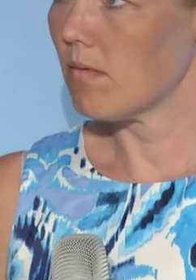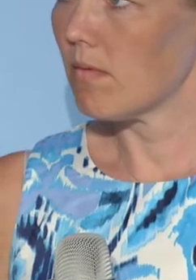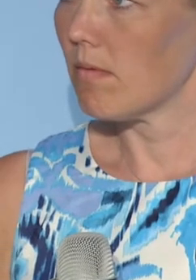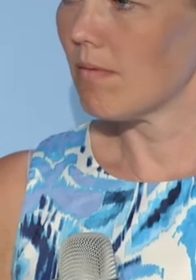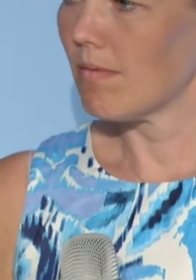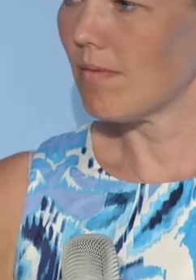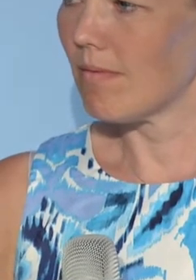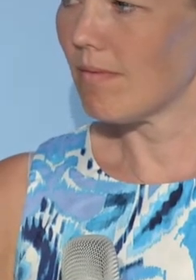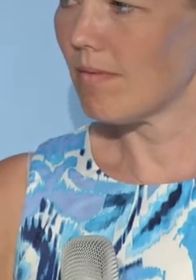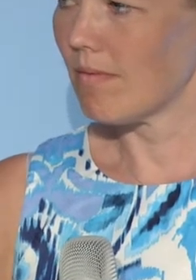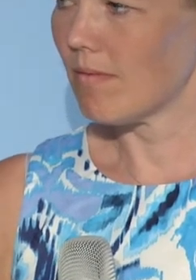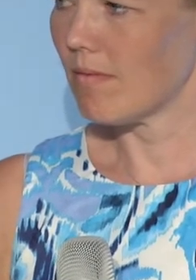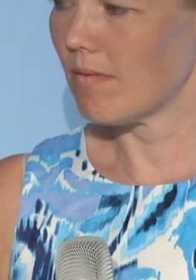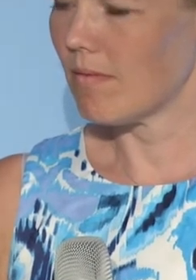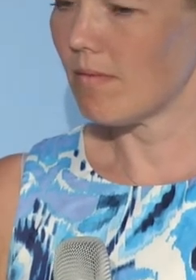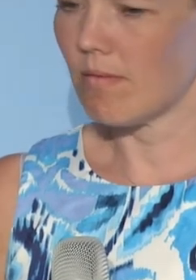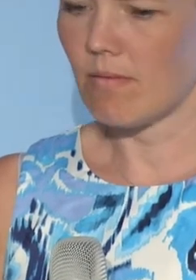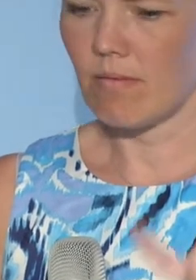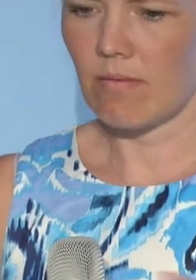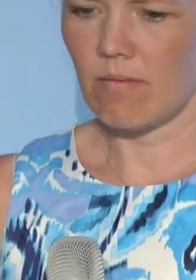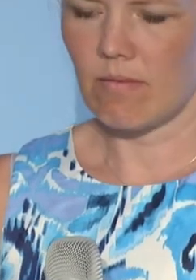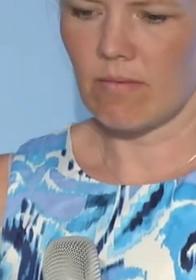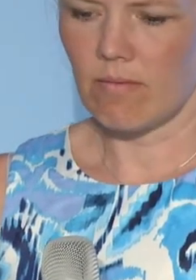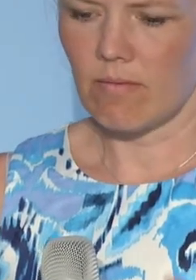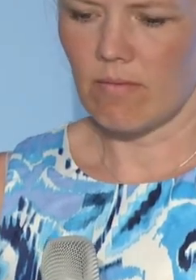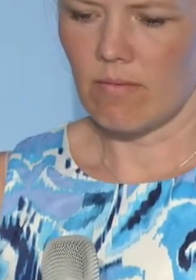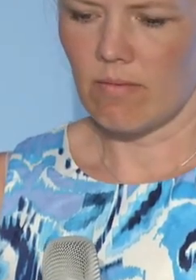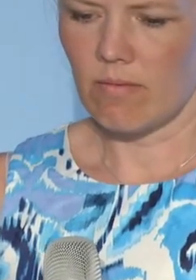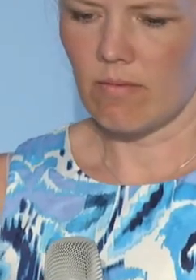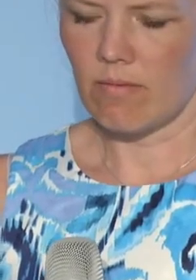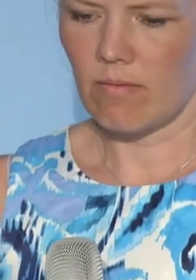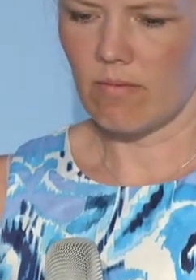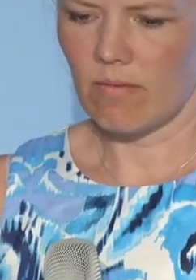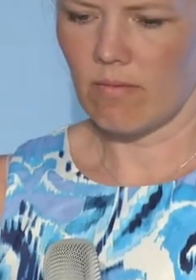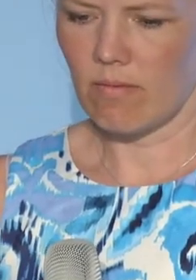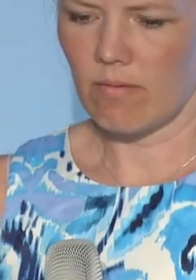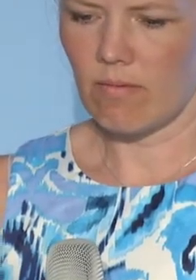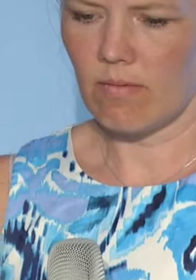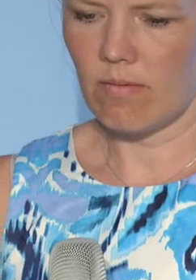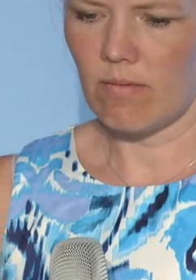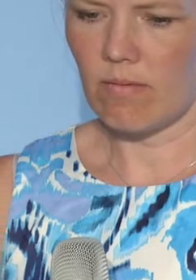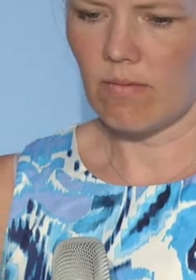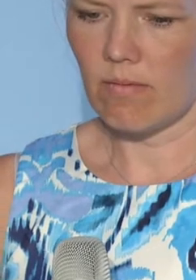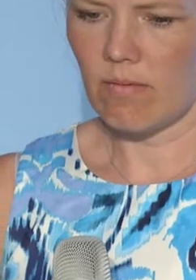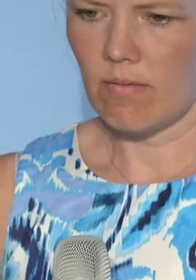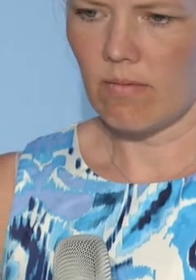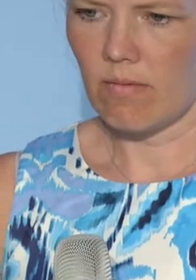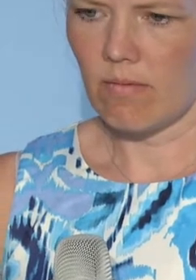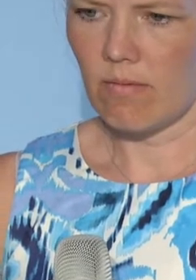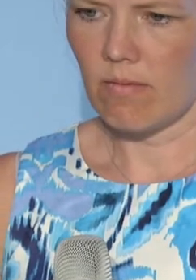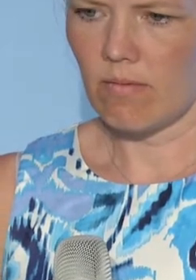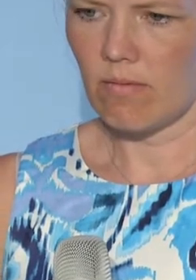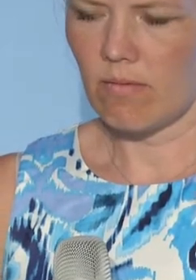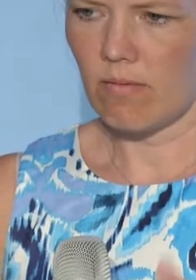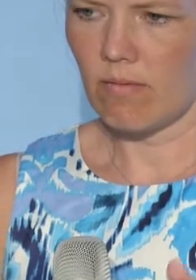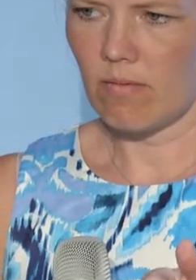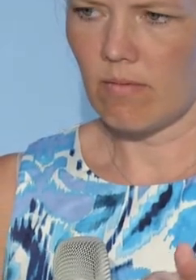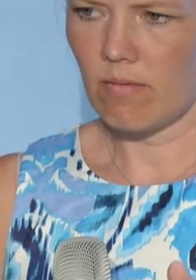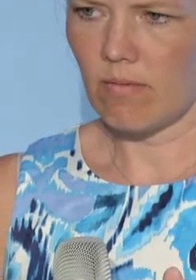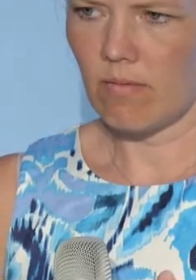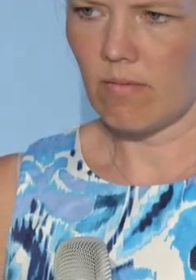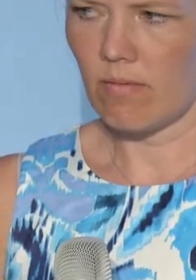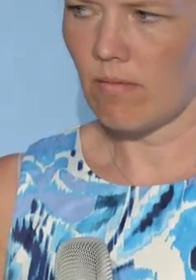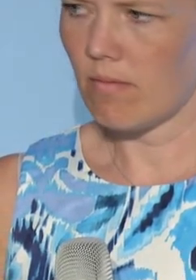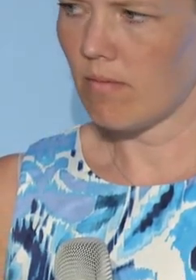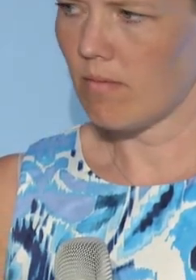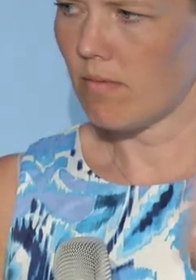i vägen helt enkelt. Nej, det får inte stå i vägen, och det får inte vara de här långbänkarna som är i allting man ska göra, utan man måste försöka ha en, då